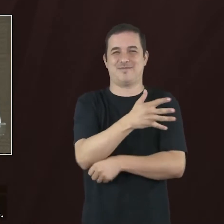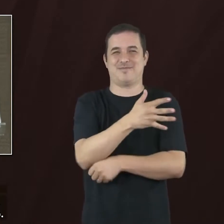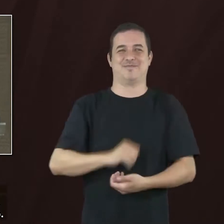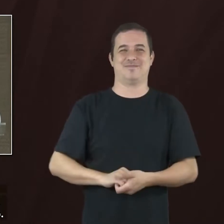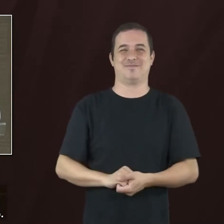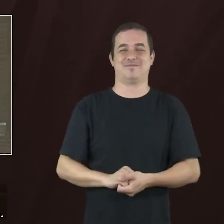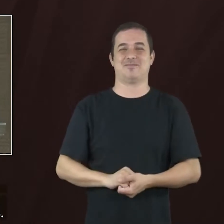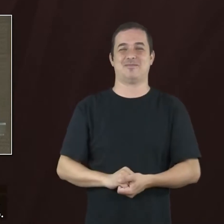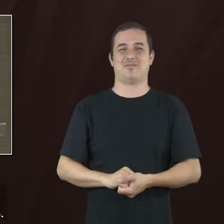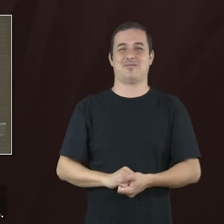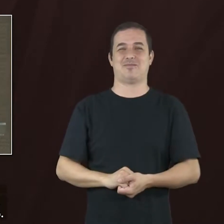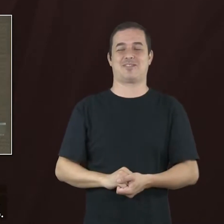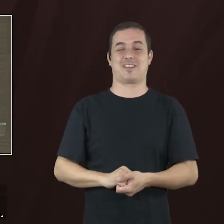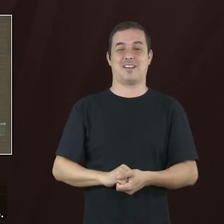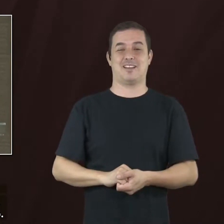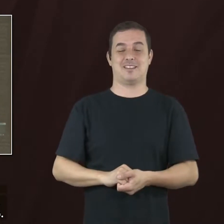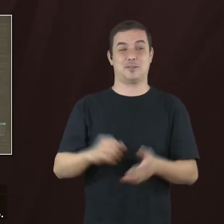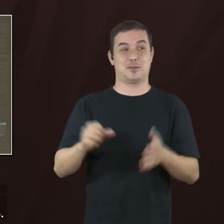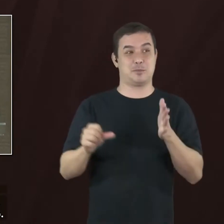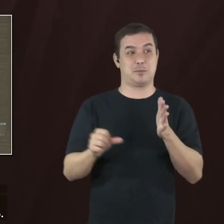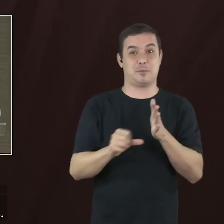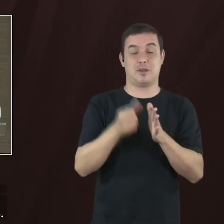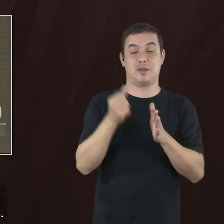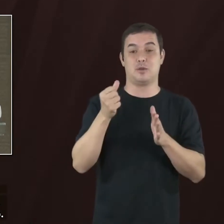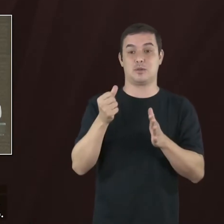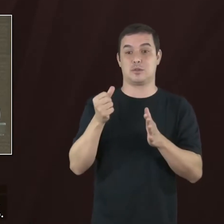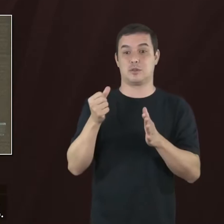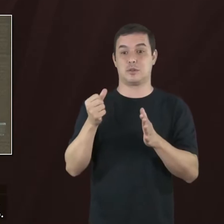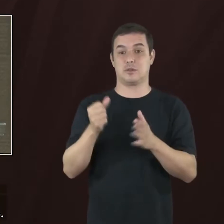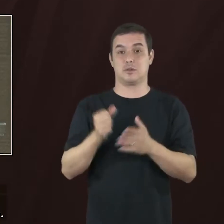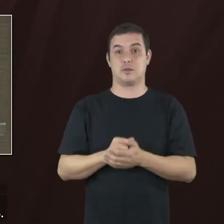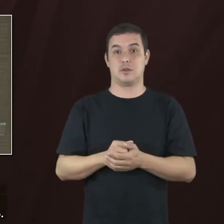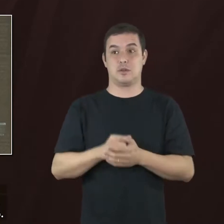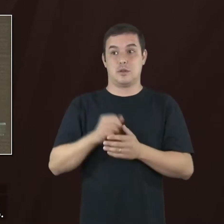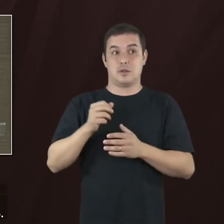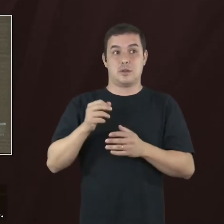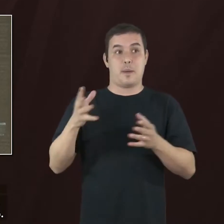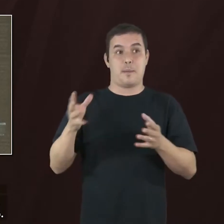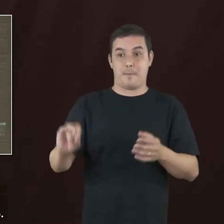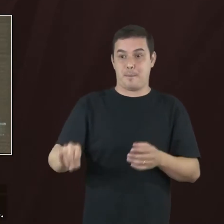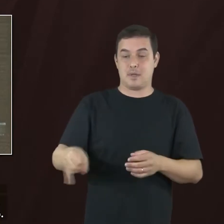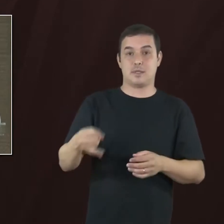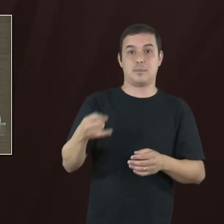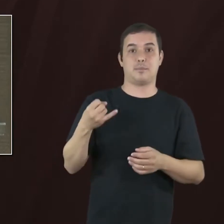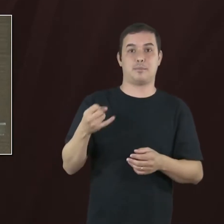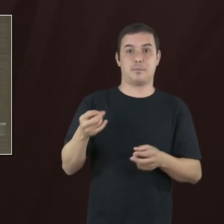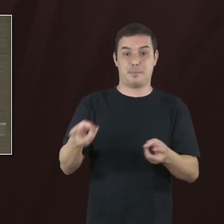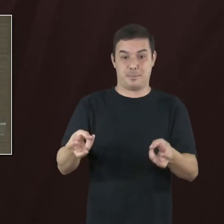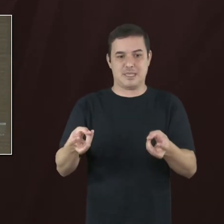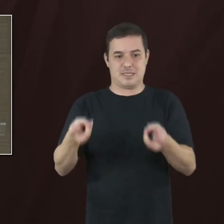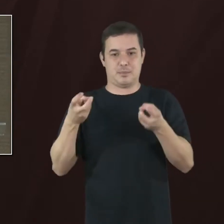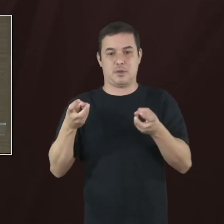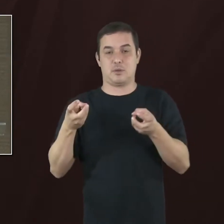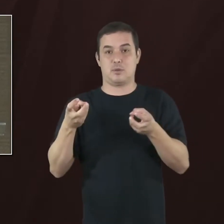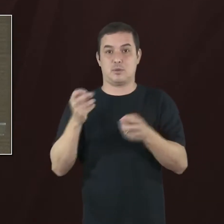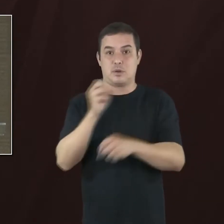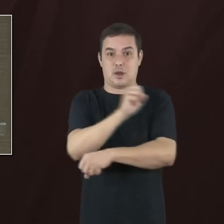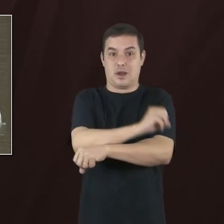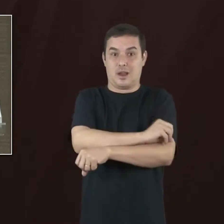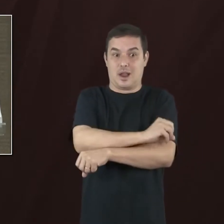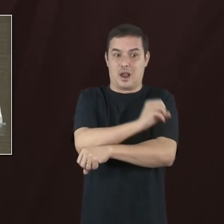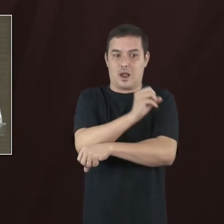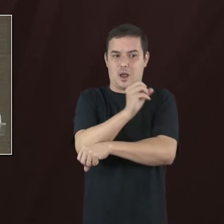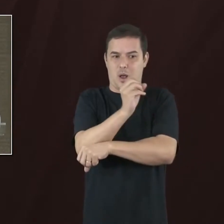a descobrirmos que a aurora está chegando. Através da palavra